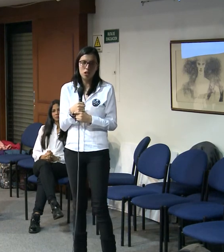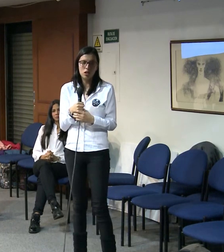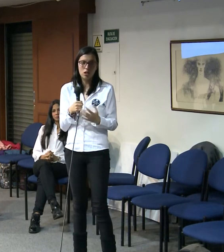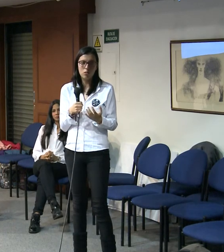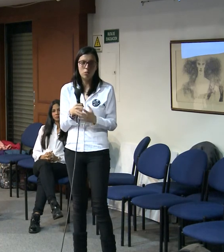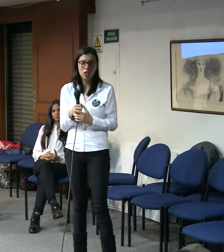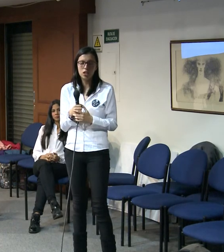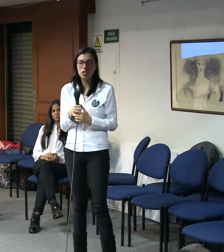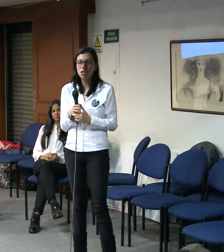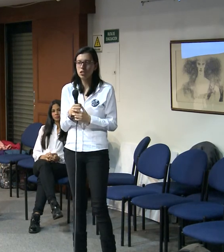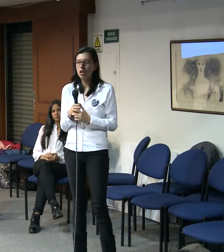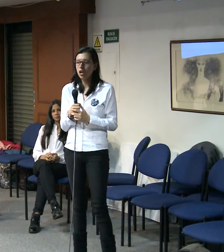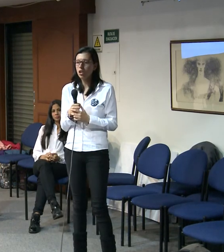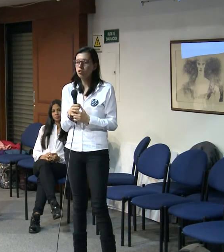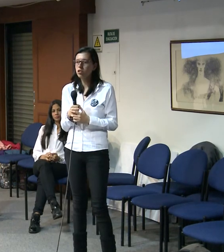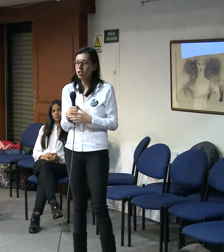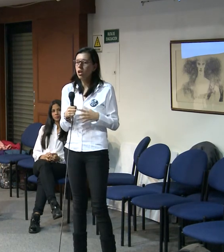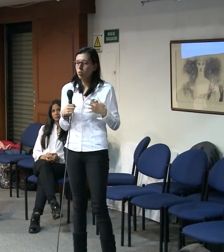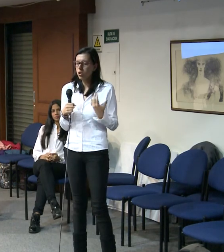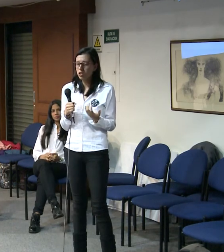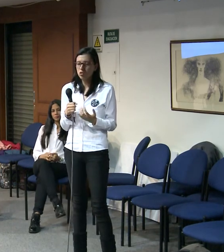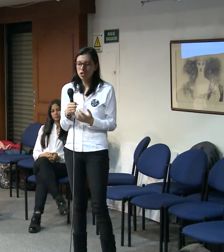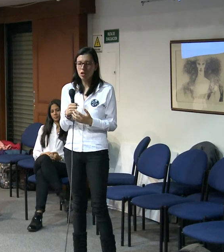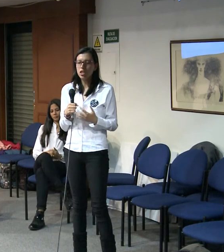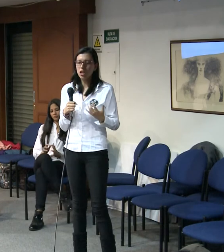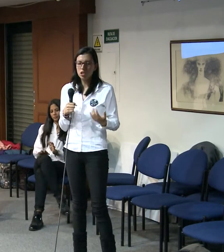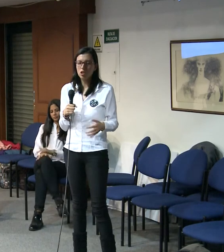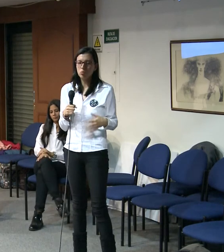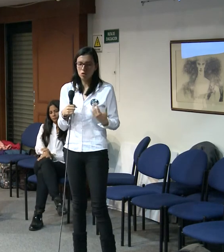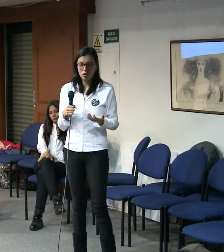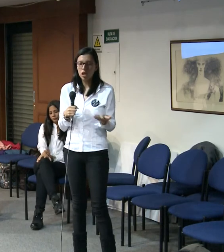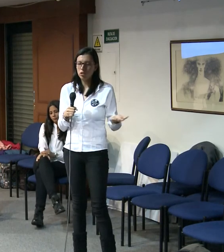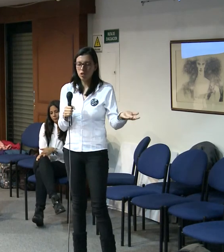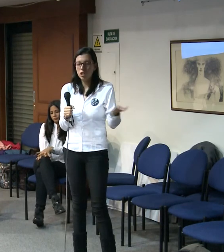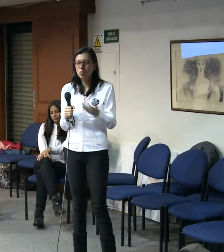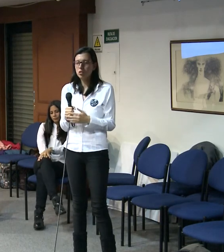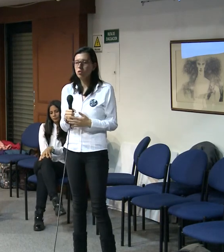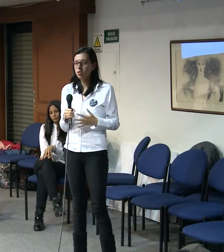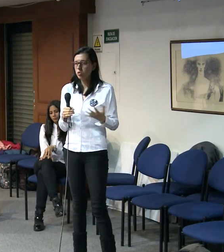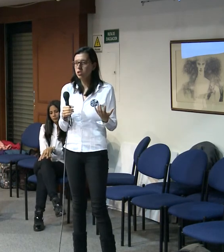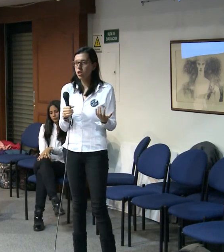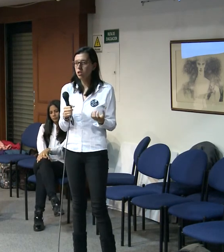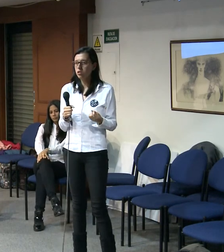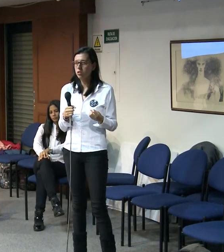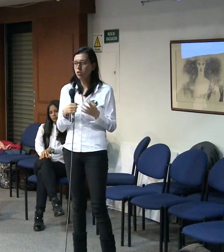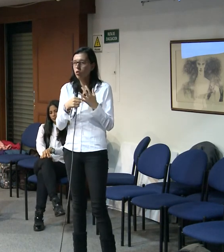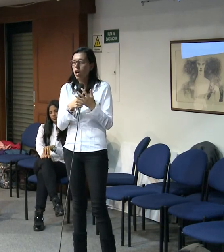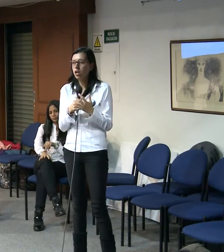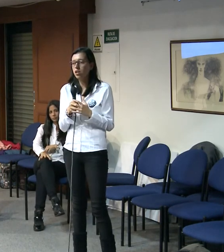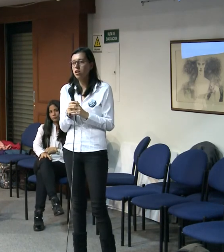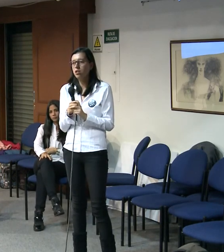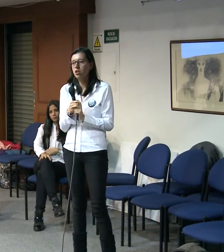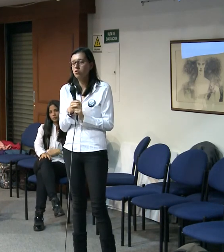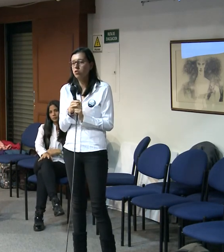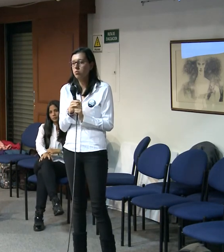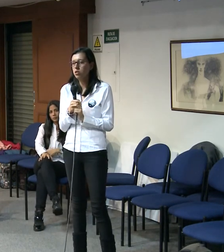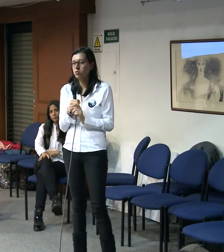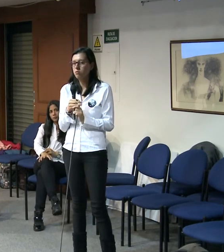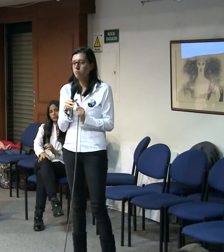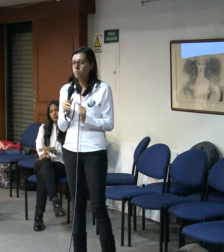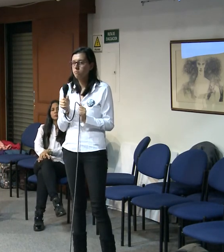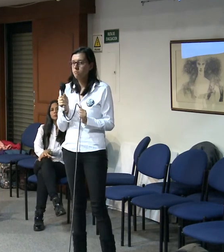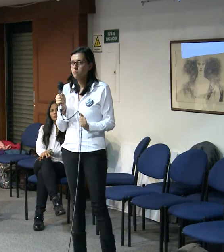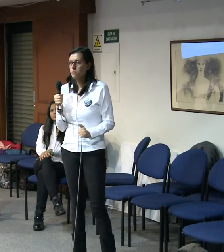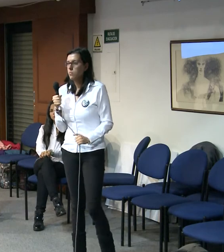placer por esas ciencias. Entonces, pues ellos estaban interesados por que todas las personas pues se tocaran de esos